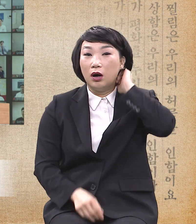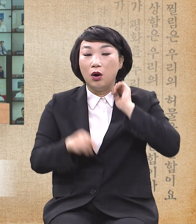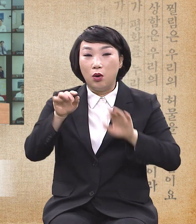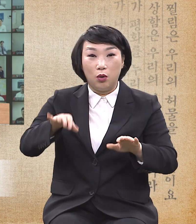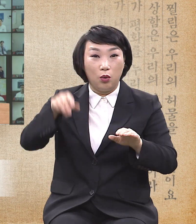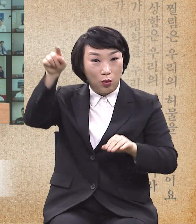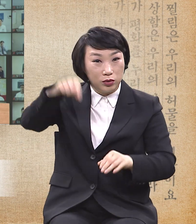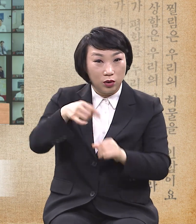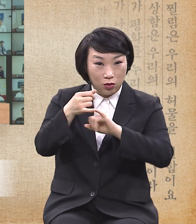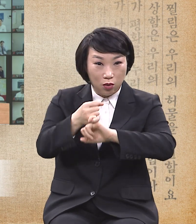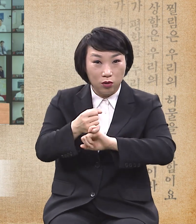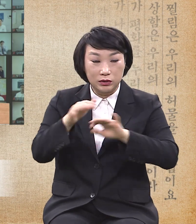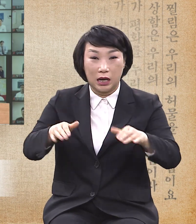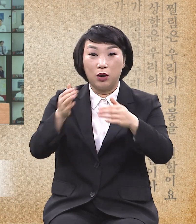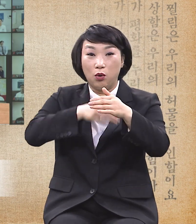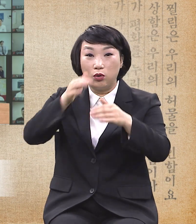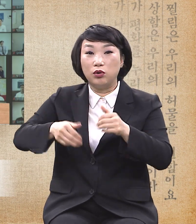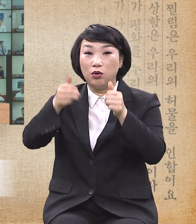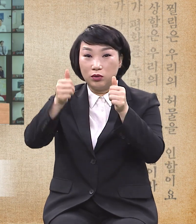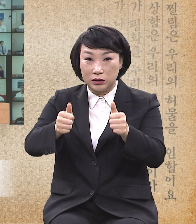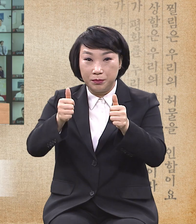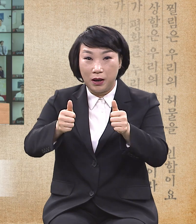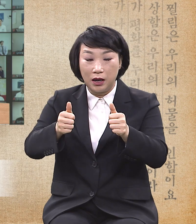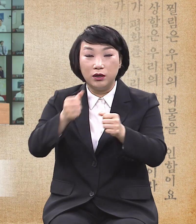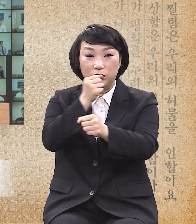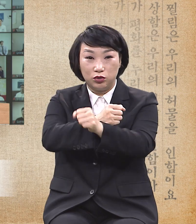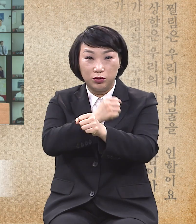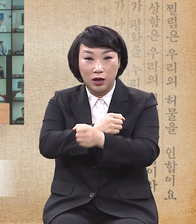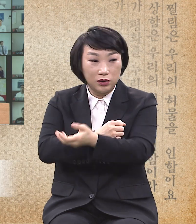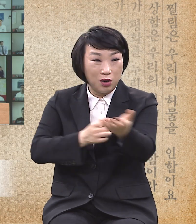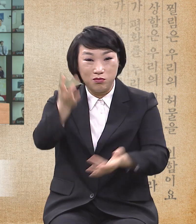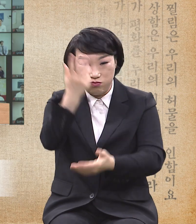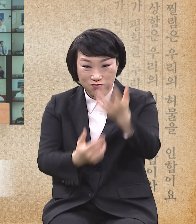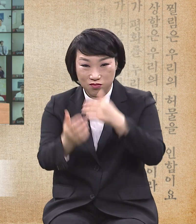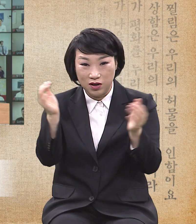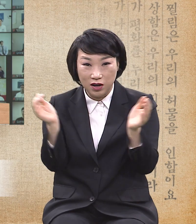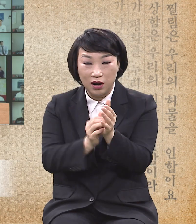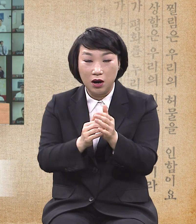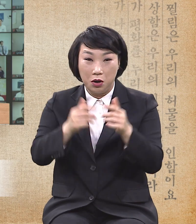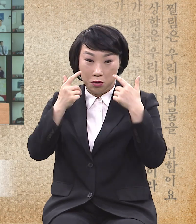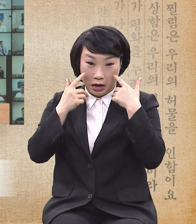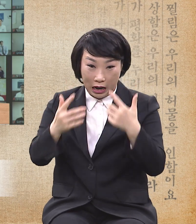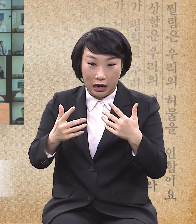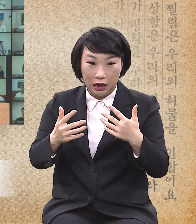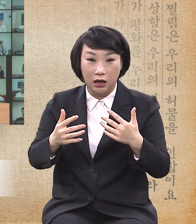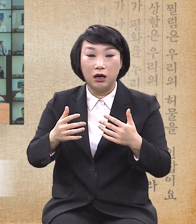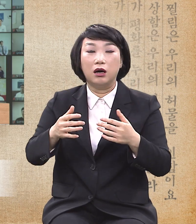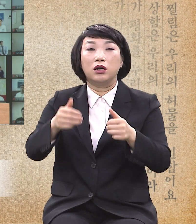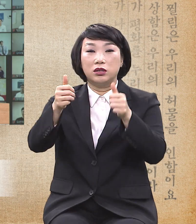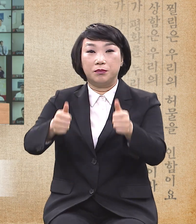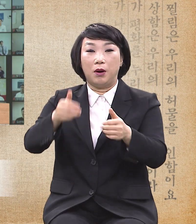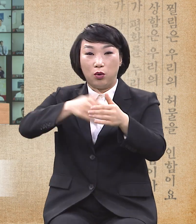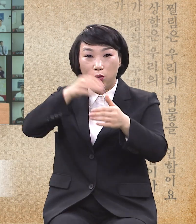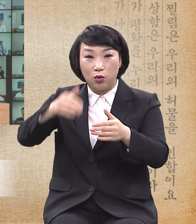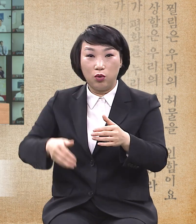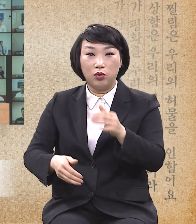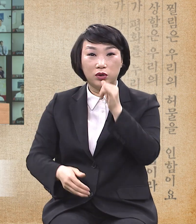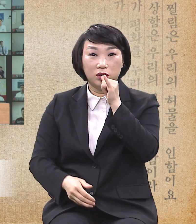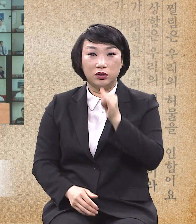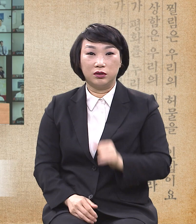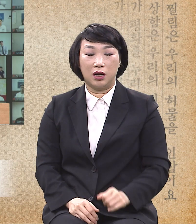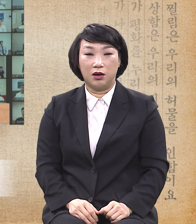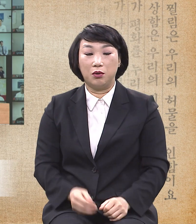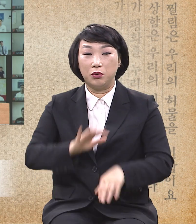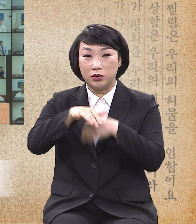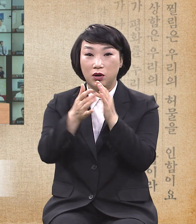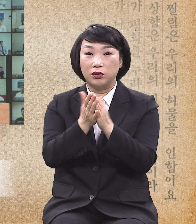반드시. 그래서 공의로운 심판, 공력을 불태워서 확실하게 공의로운 심판한다는 것입니다.